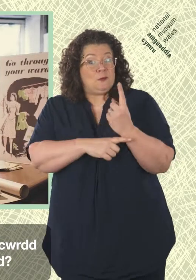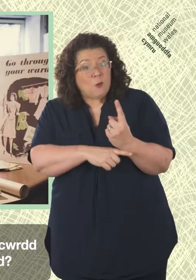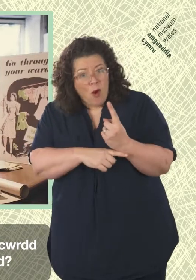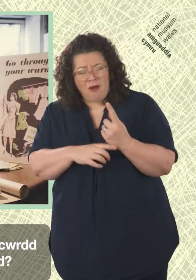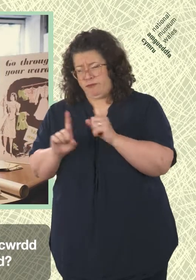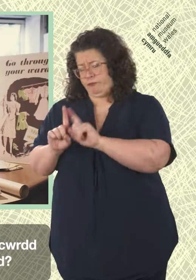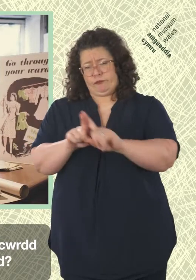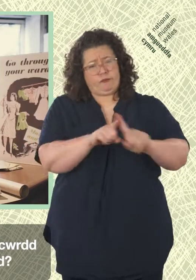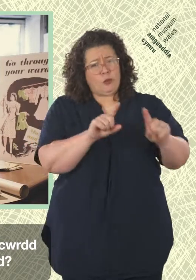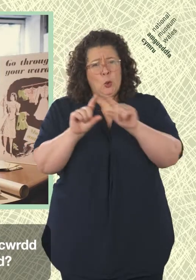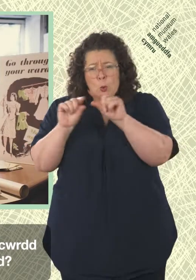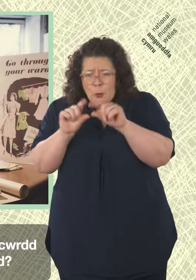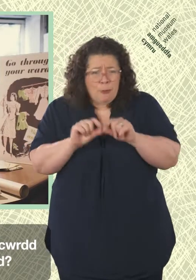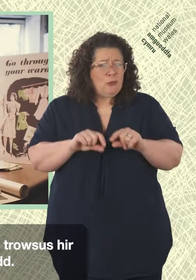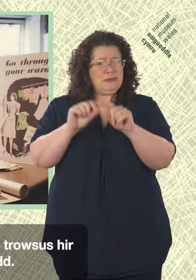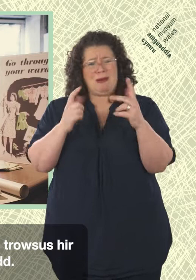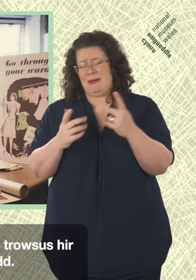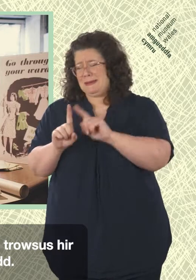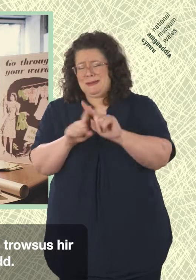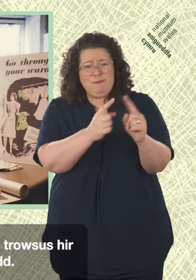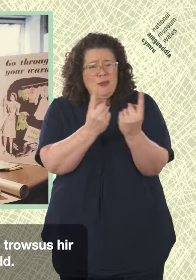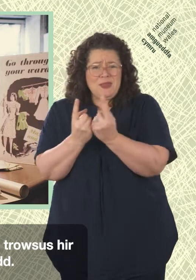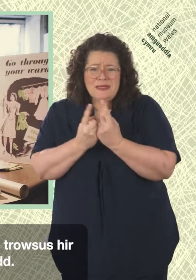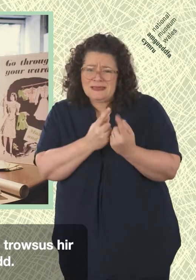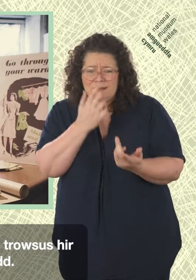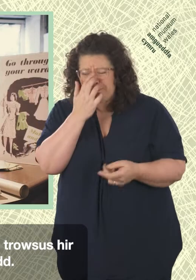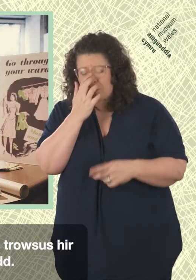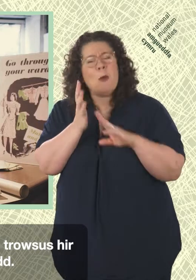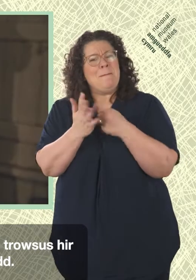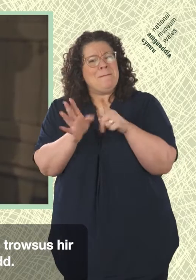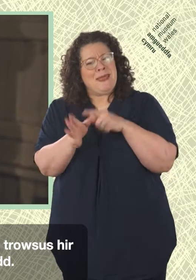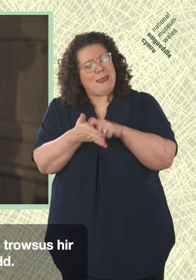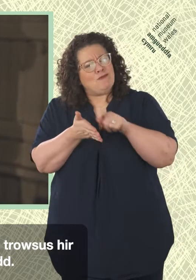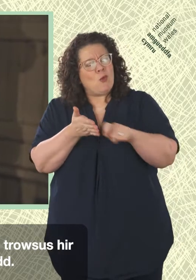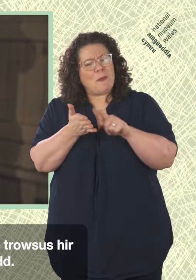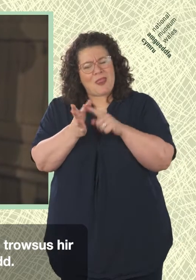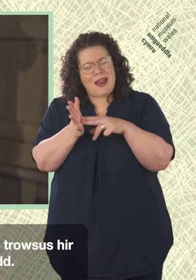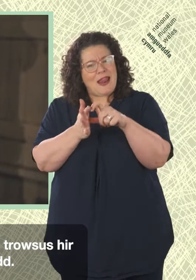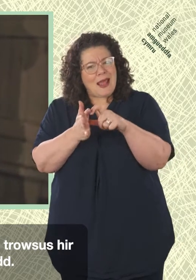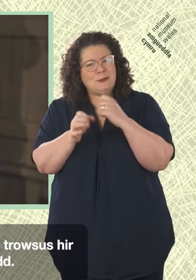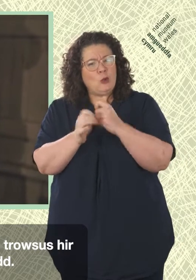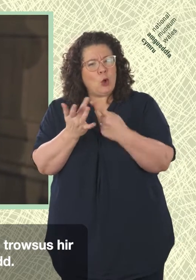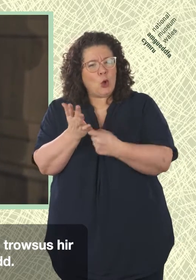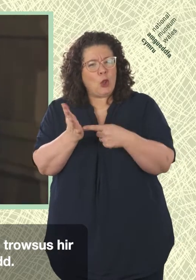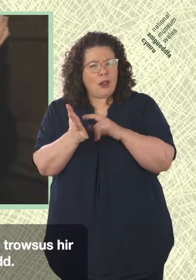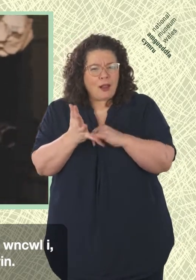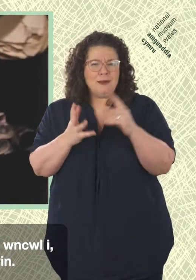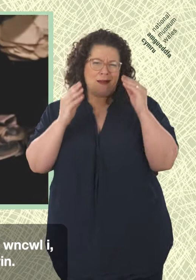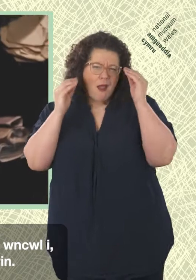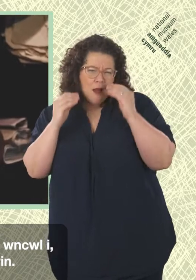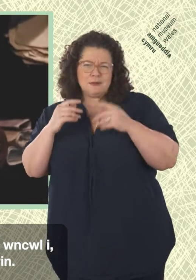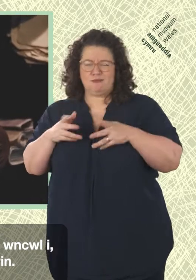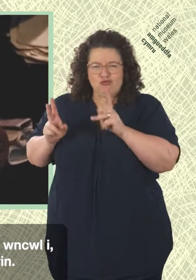chi beth cwrdd ein o'r merched, maen nhw'n gwisgo hetiau, trwsys hir a siwmper gwyrdd. O'n i